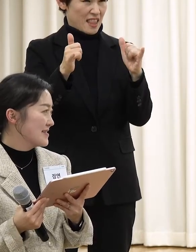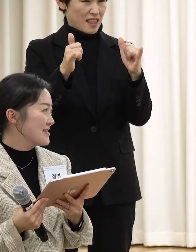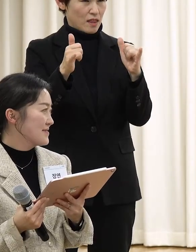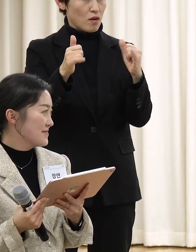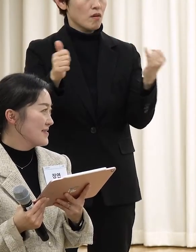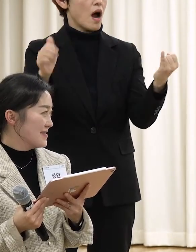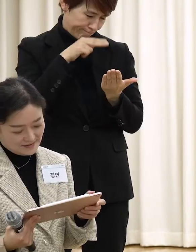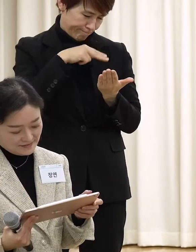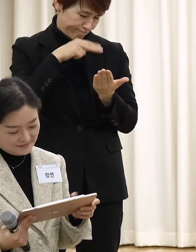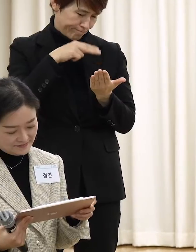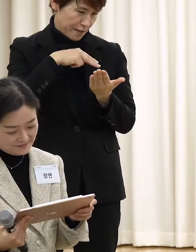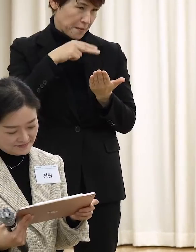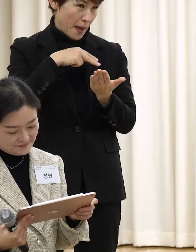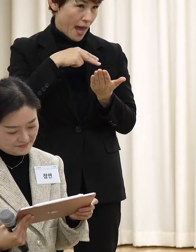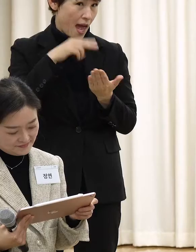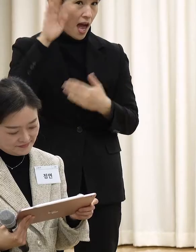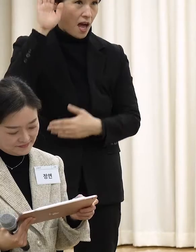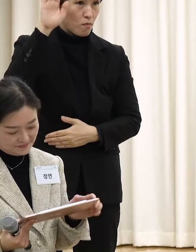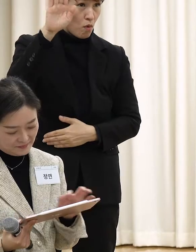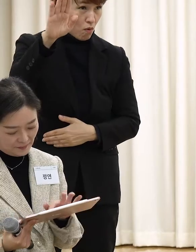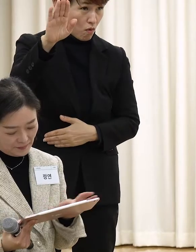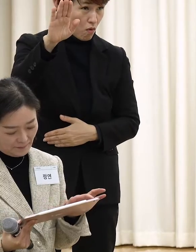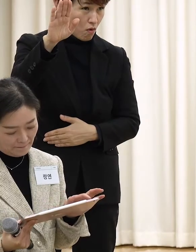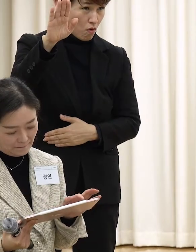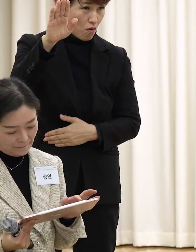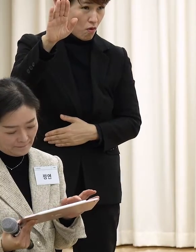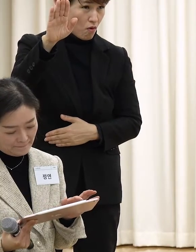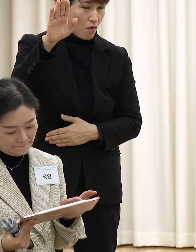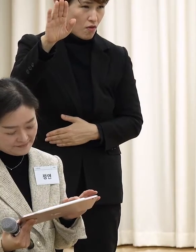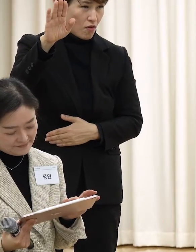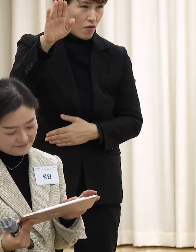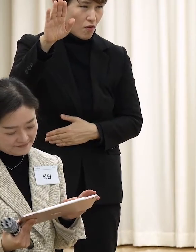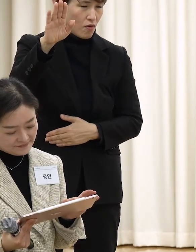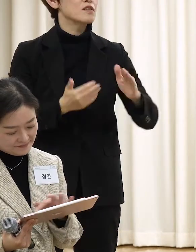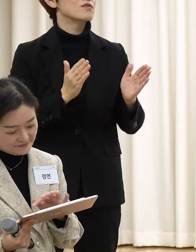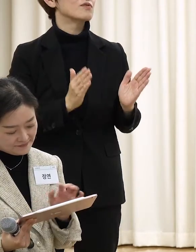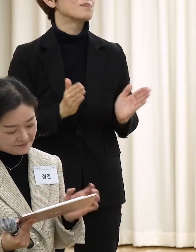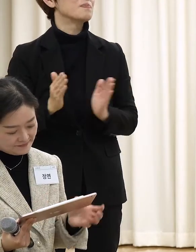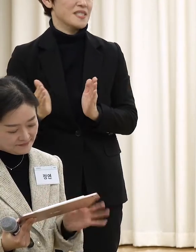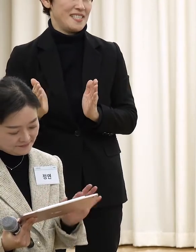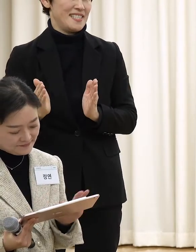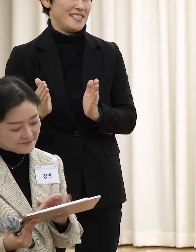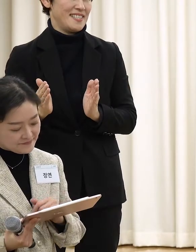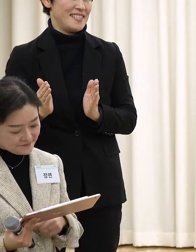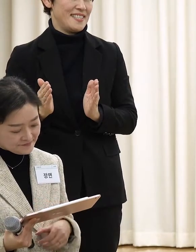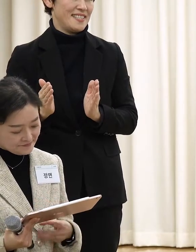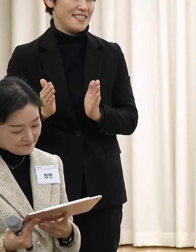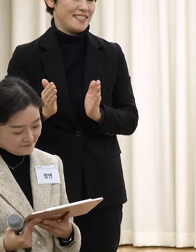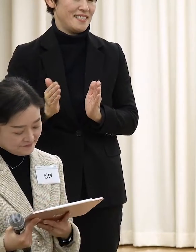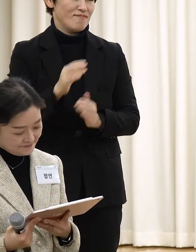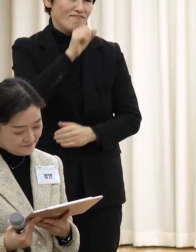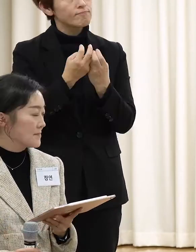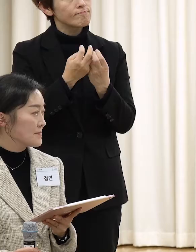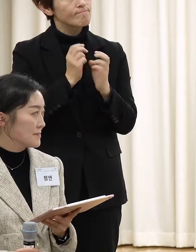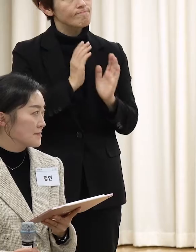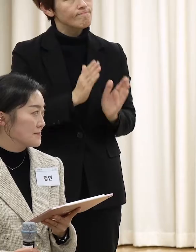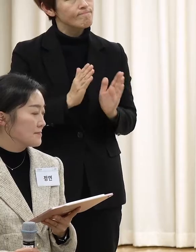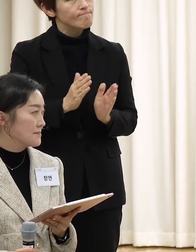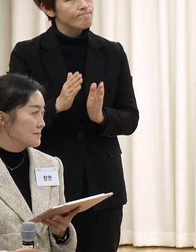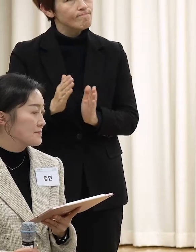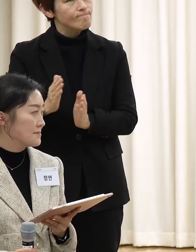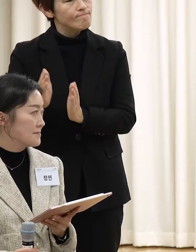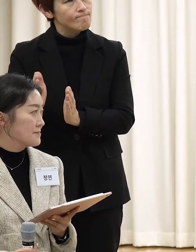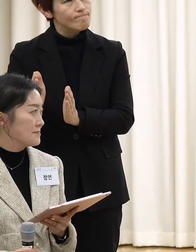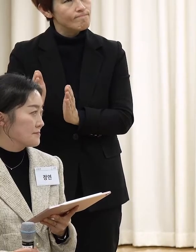이제 결혼할 거잖아요. 이제 앞으로도 이제 이 책을 읽으면서 이제 그 준비를 해가는 과정을 가졌으면 좋겠어요. 이거를